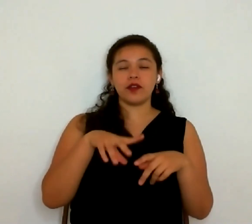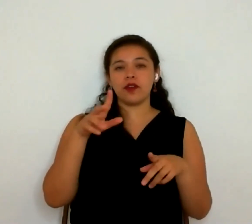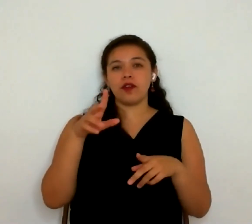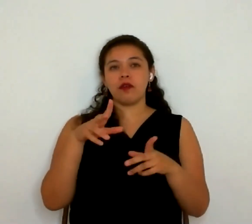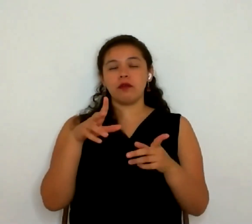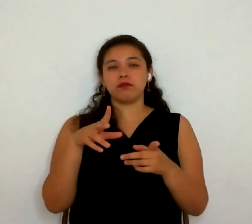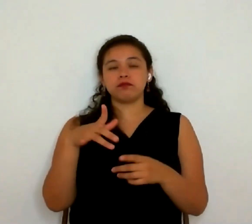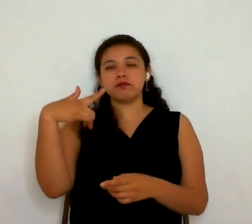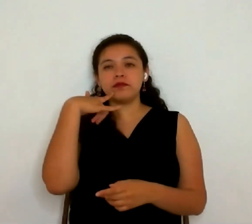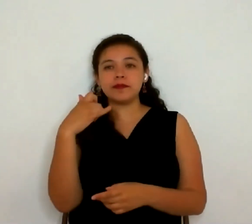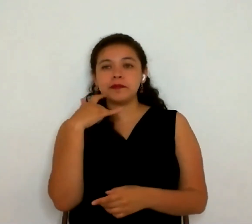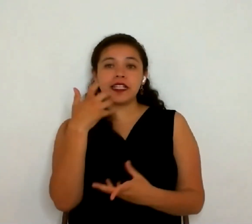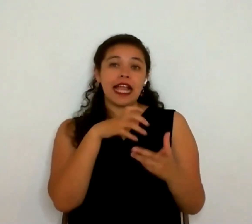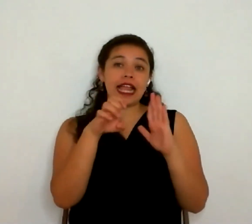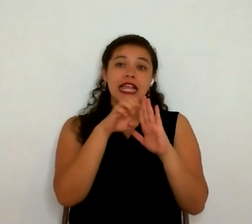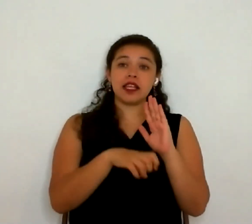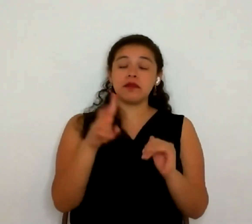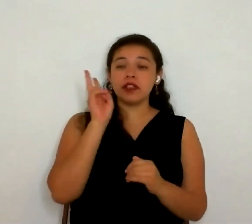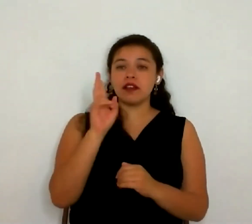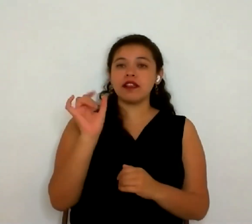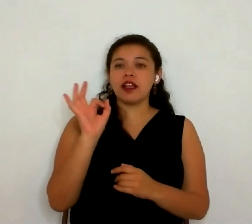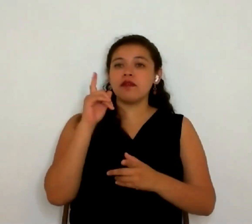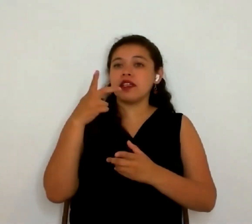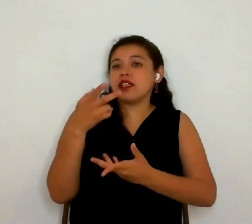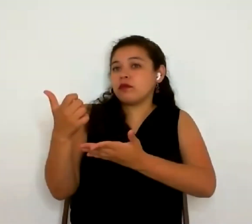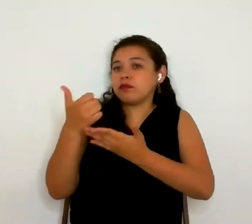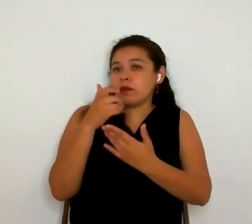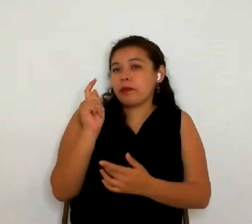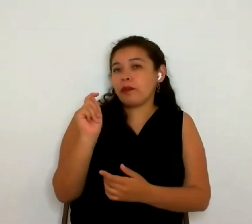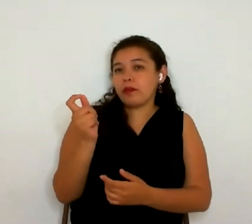ser un ejemplo tal vez eso nos ayude un poco